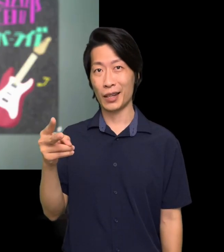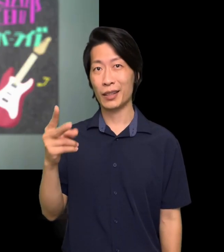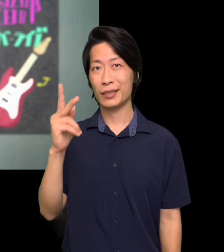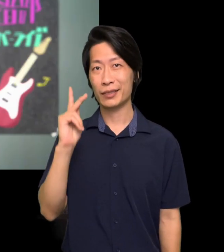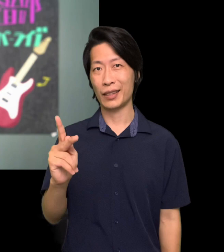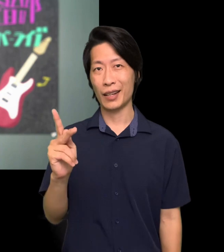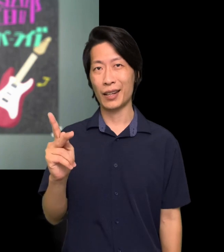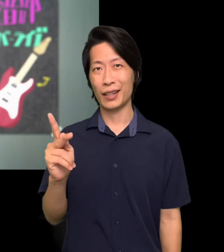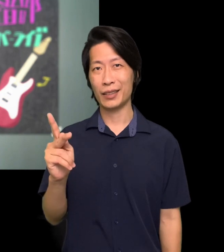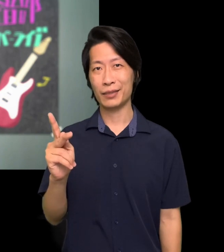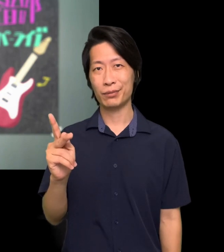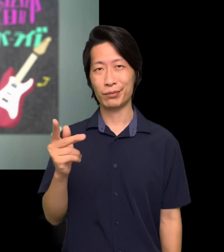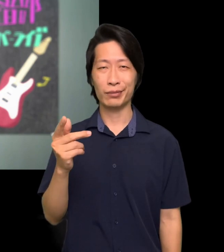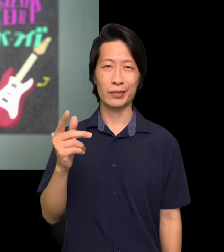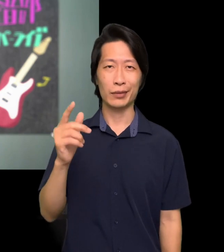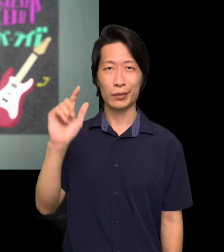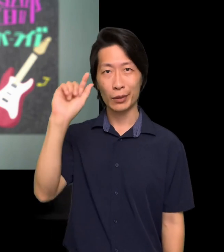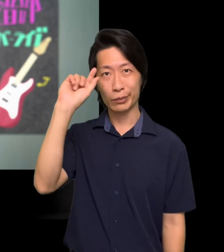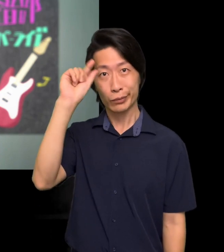バカ。